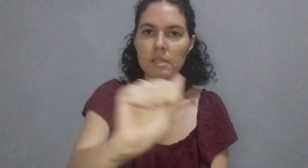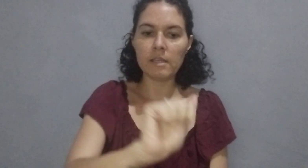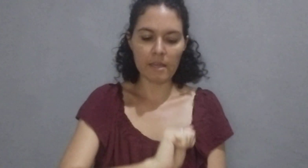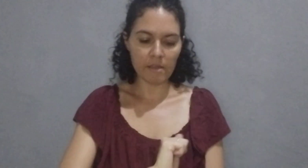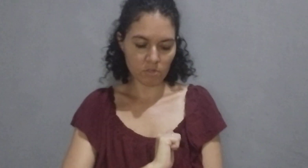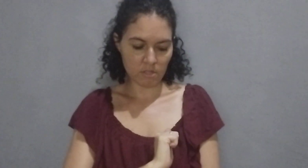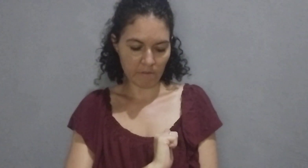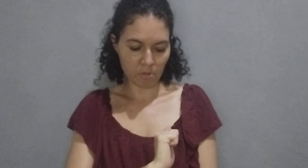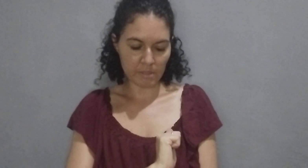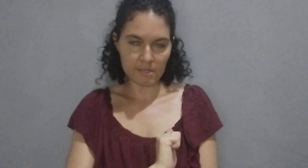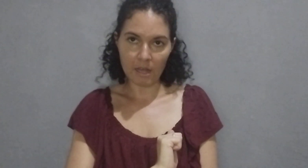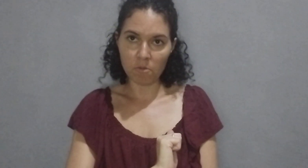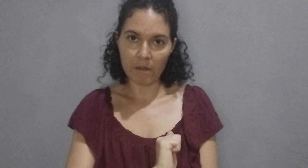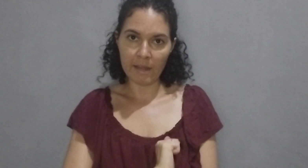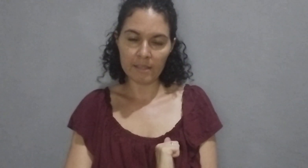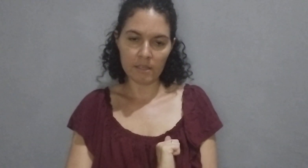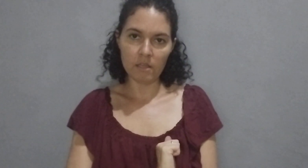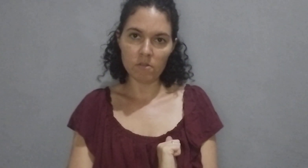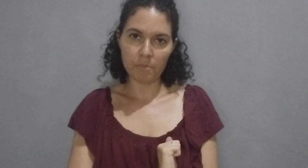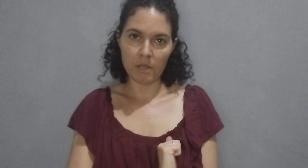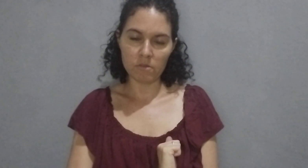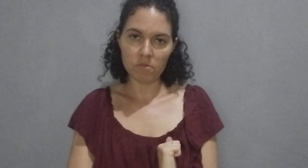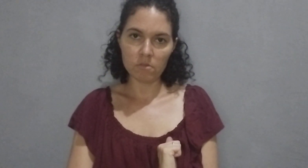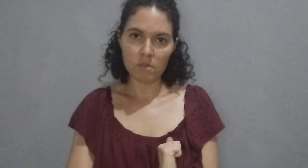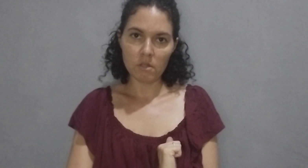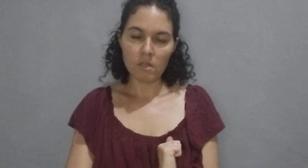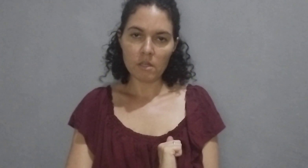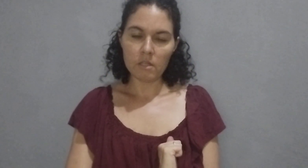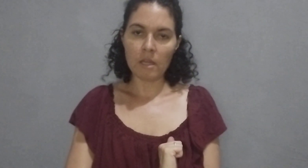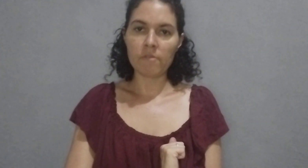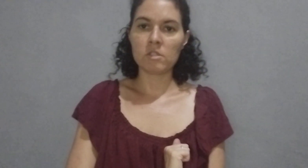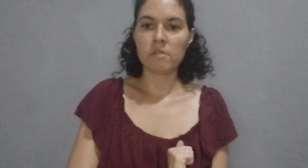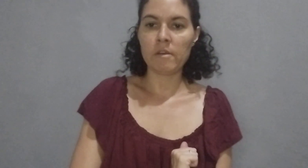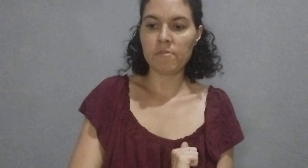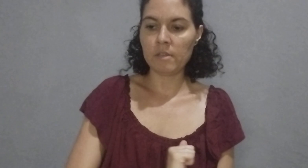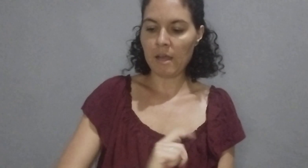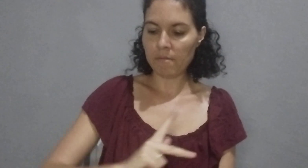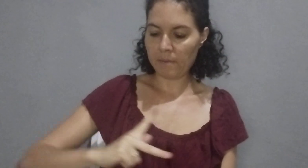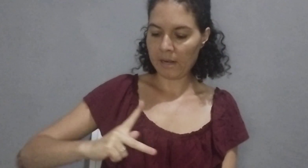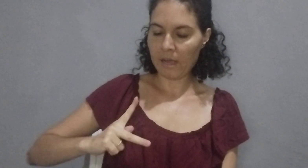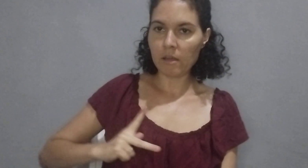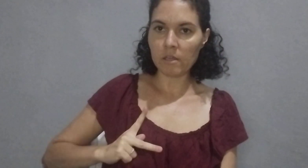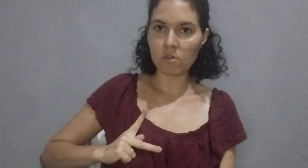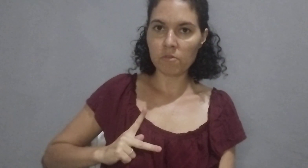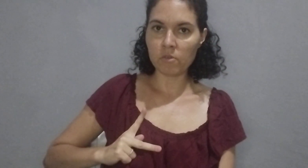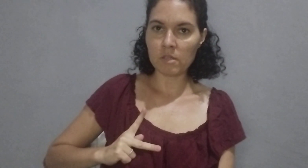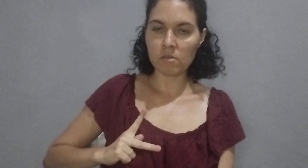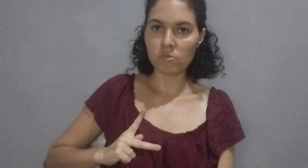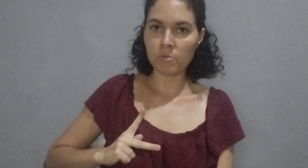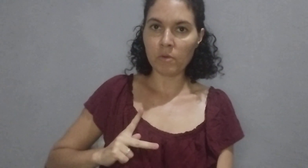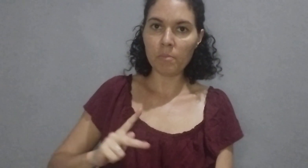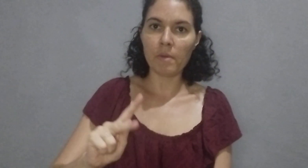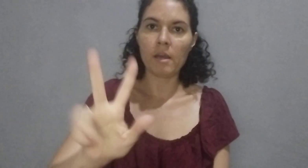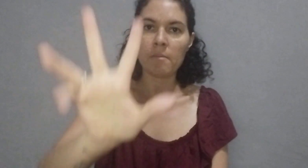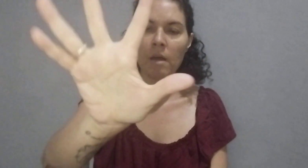E aí, você vai começar com ela aqui no peito. E aí, você vai virar pra cá em configuração de mão em P.